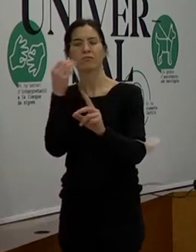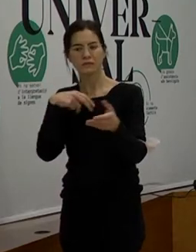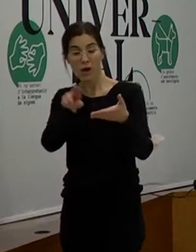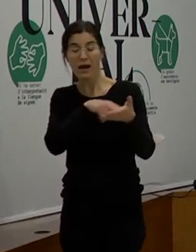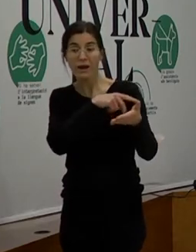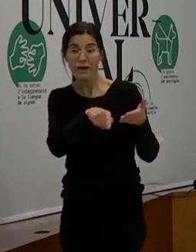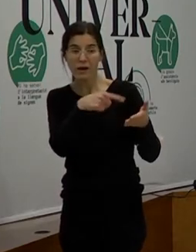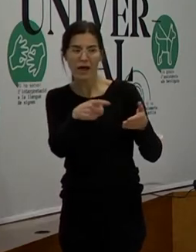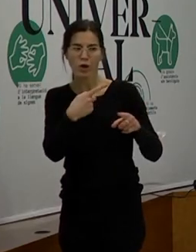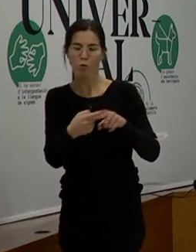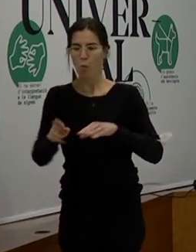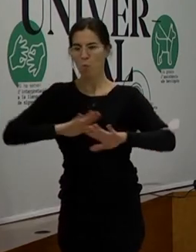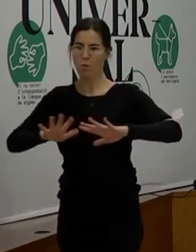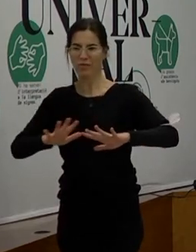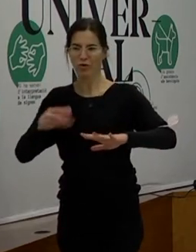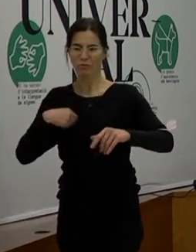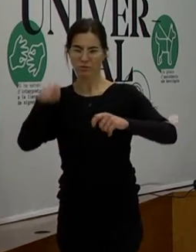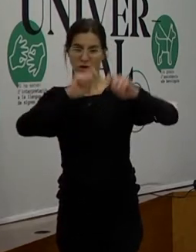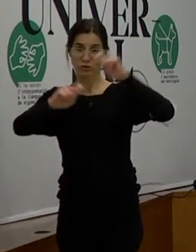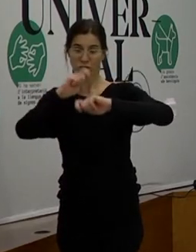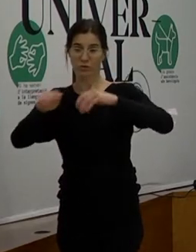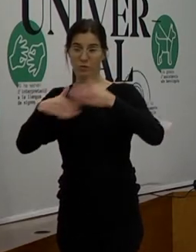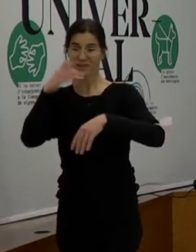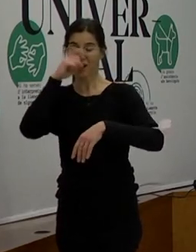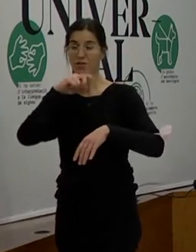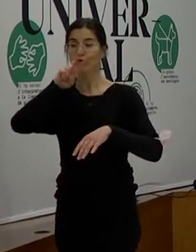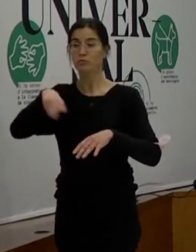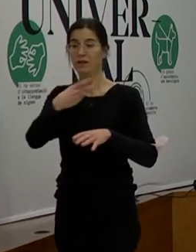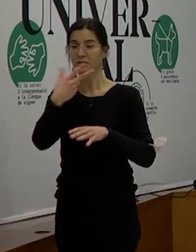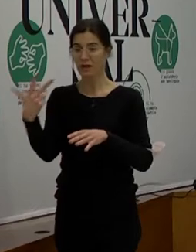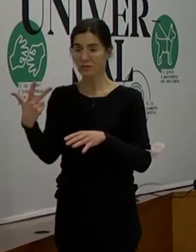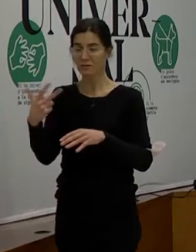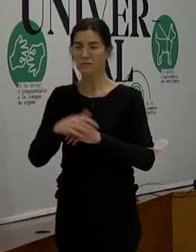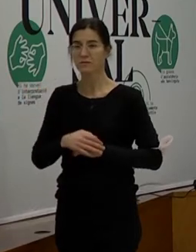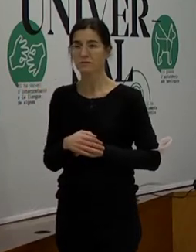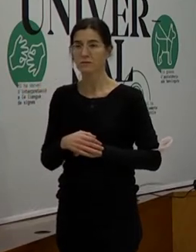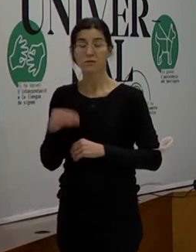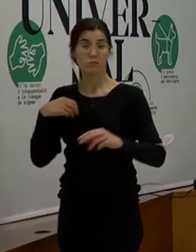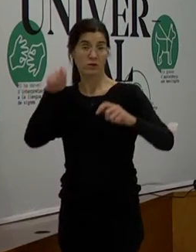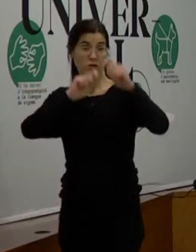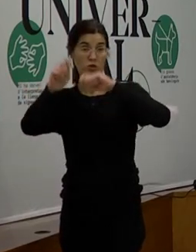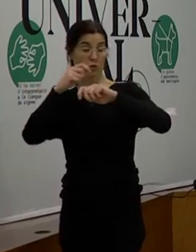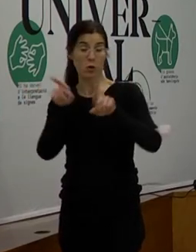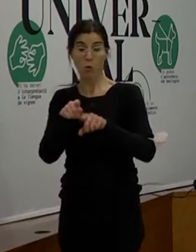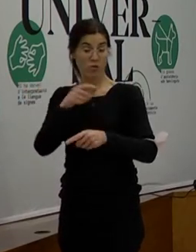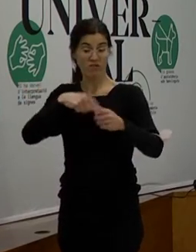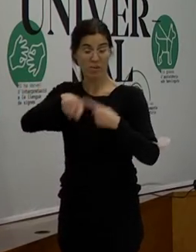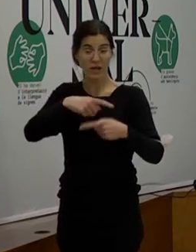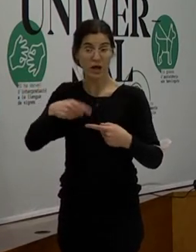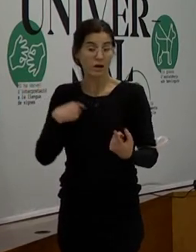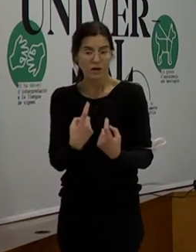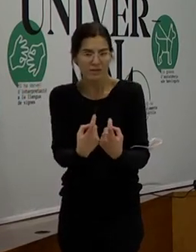un moviment, hi havia una associació que va començar l'any 2003, vale? Una associació, una família que tenia